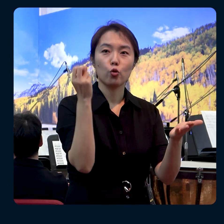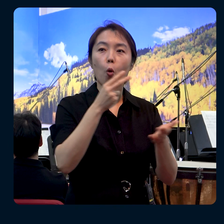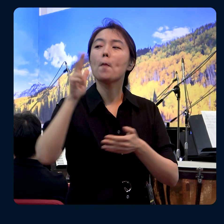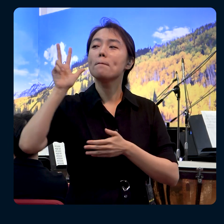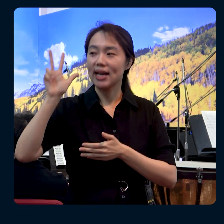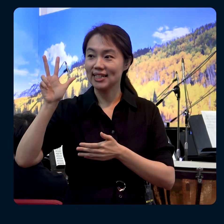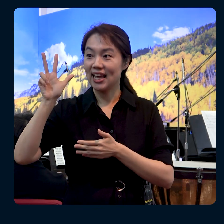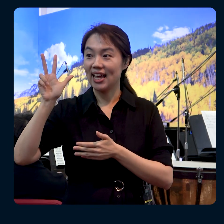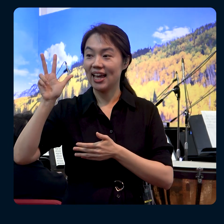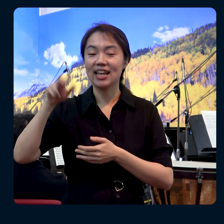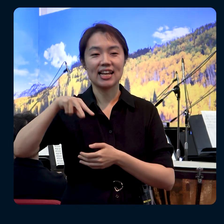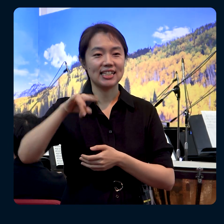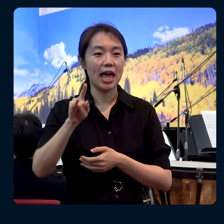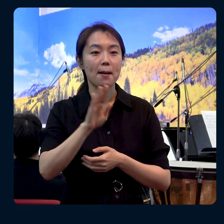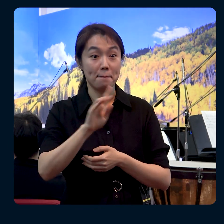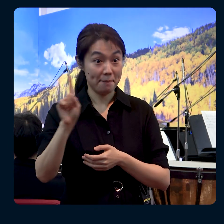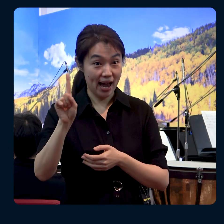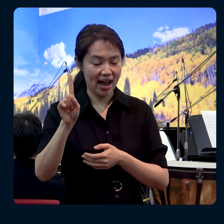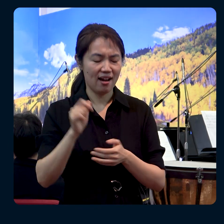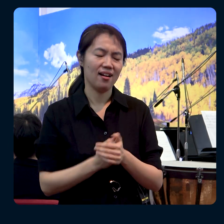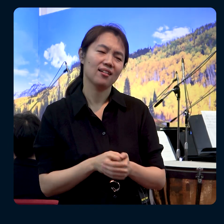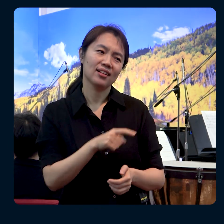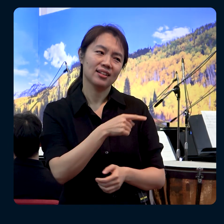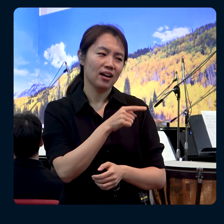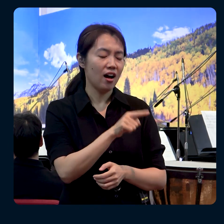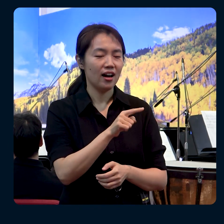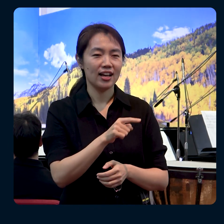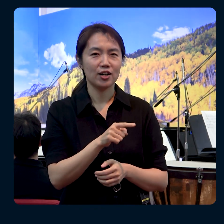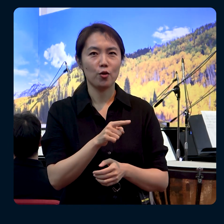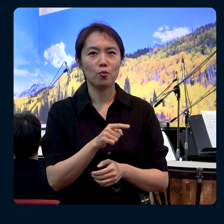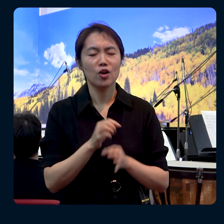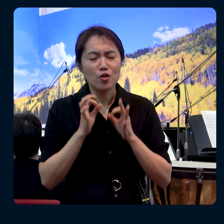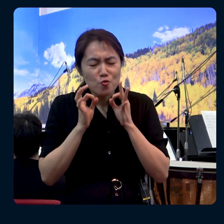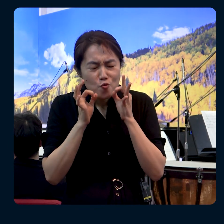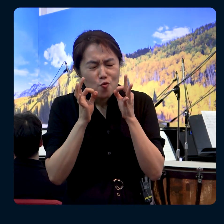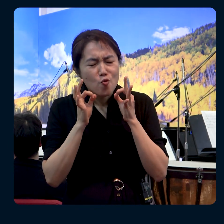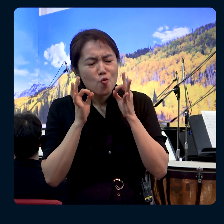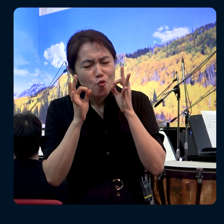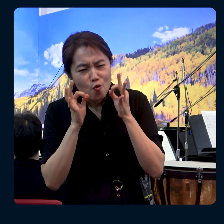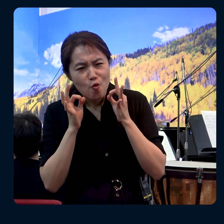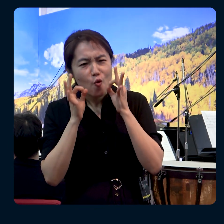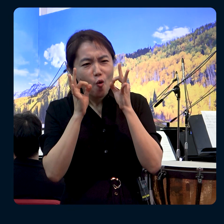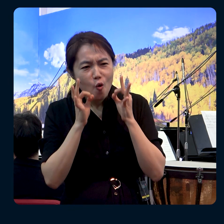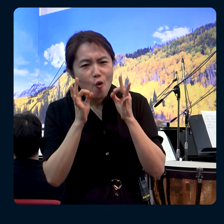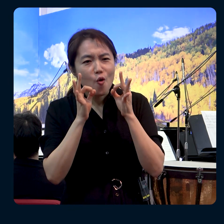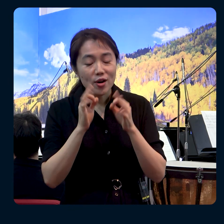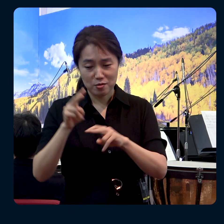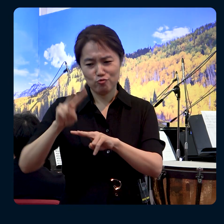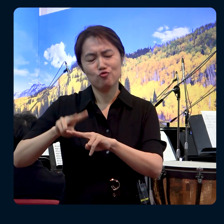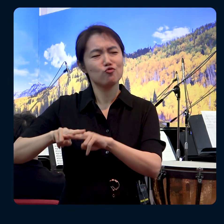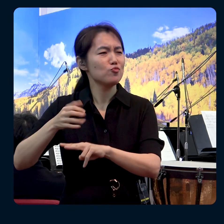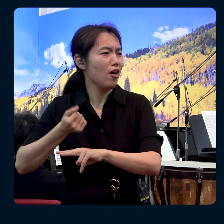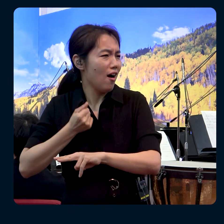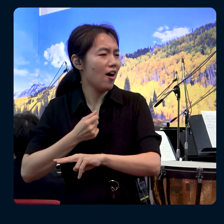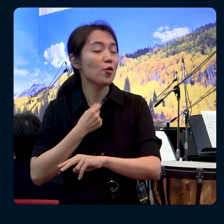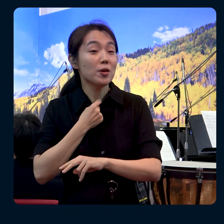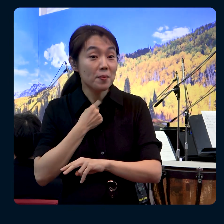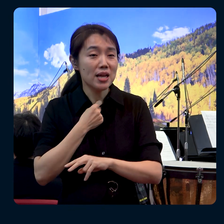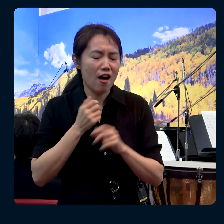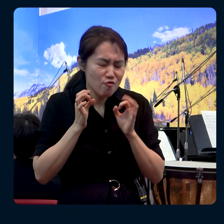정말 어떻게 보면 애처롭죠, 처절하죠. 왜 이렇게까지 아브라함이